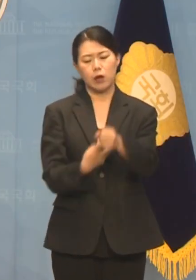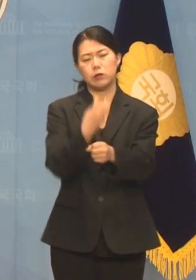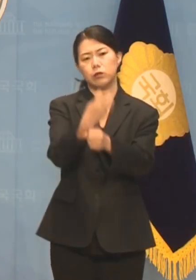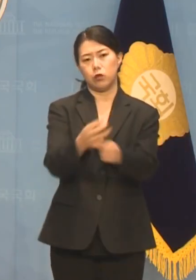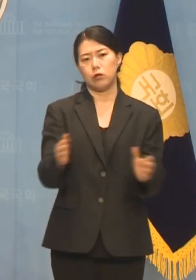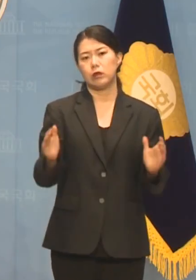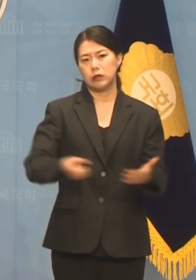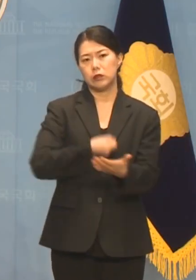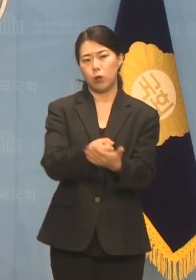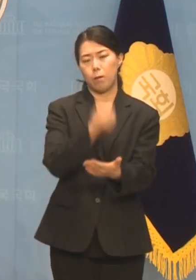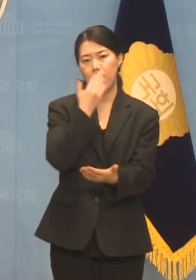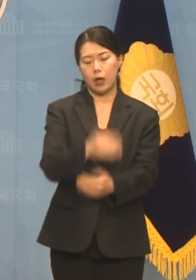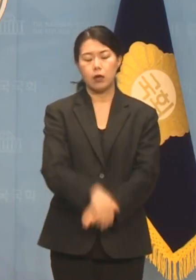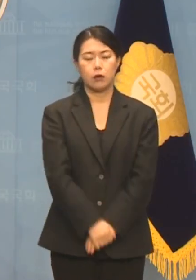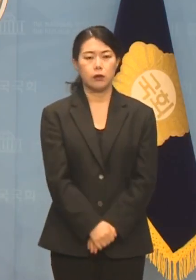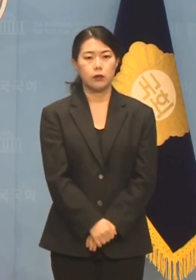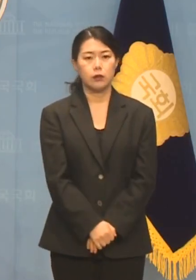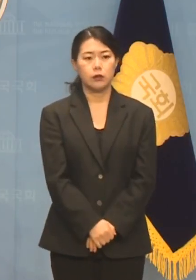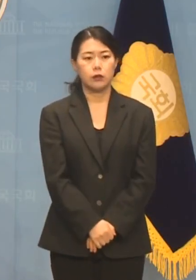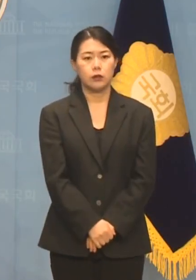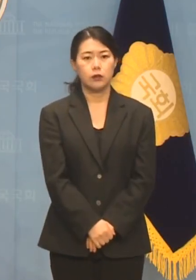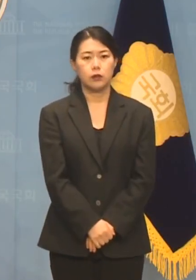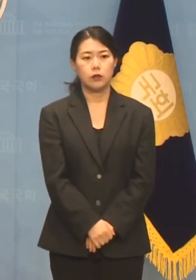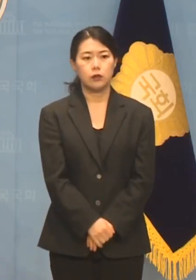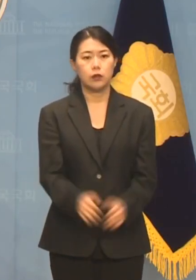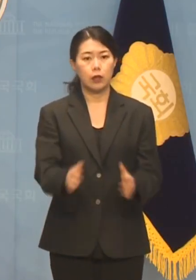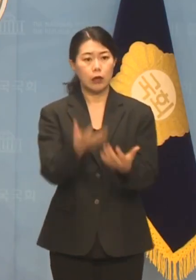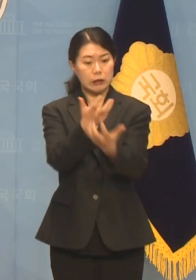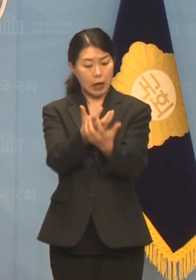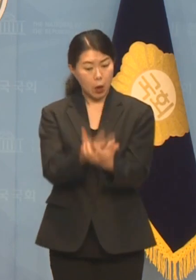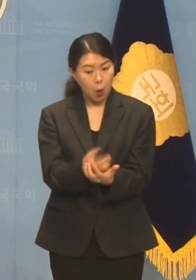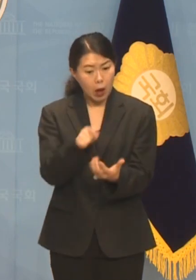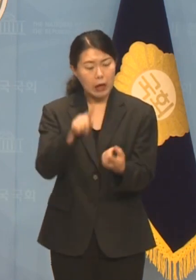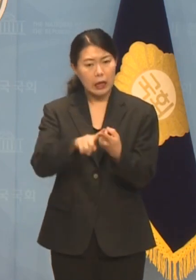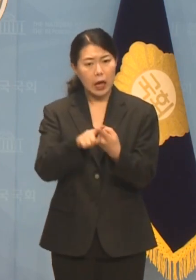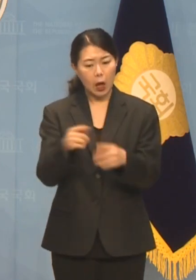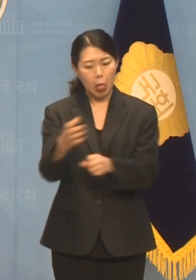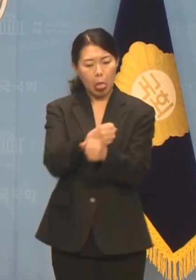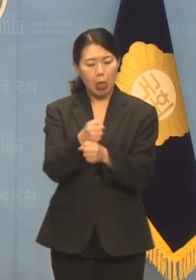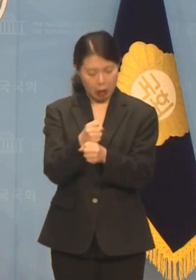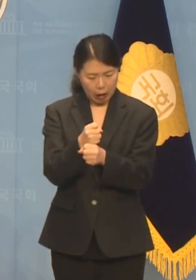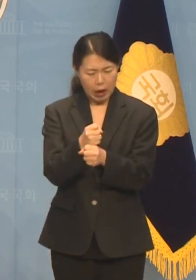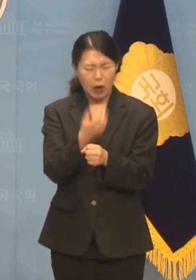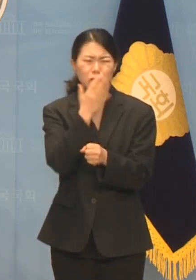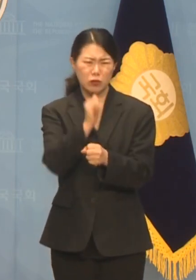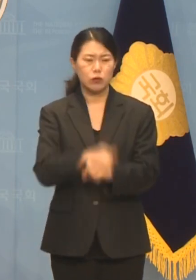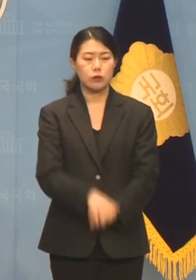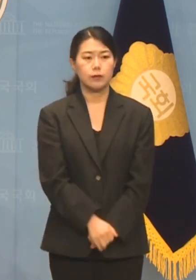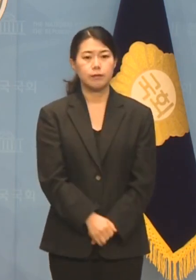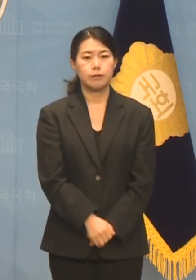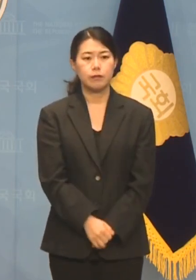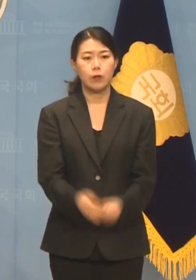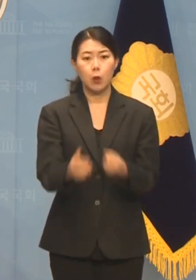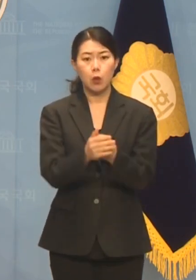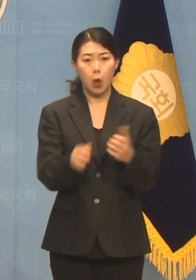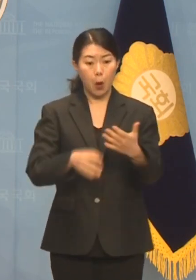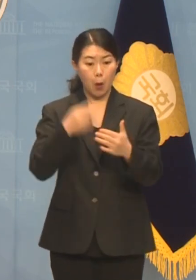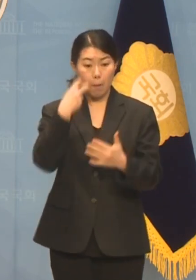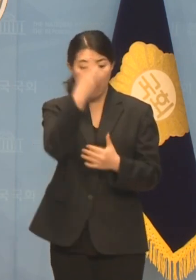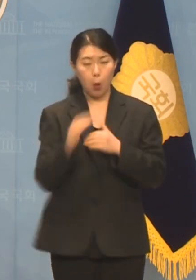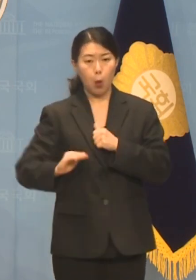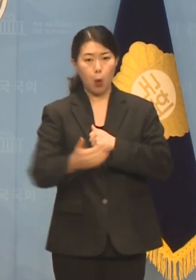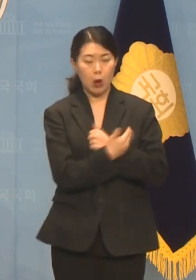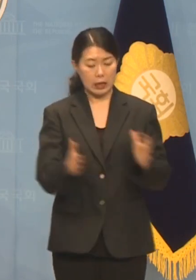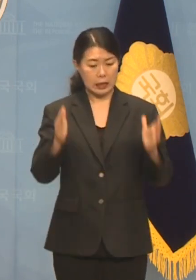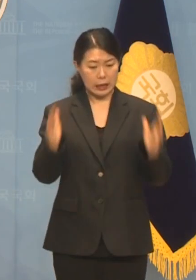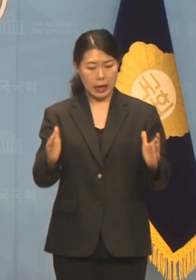30년까지 지정이 가능합니다. 사실상 자료에 대한 봉인 조치입니다. 현재 보호기간 지정에는 두